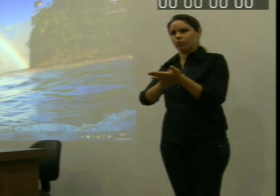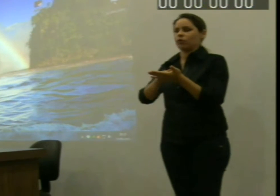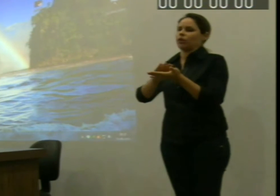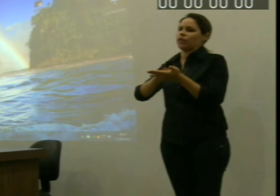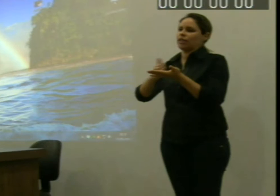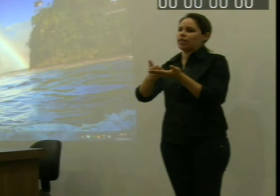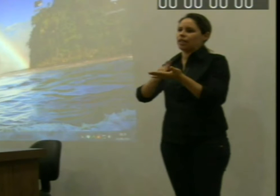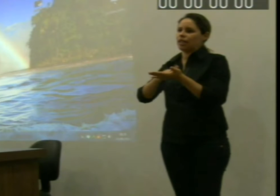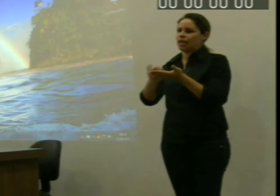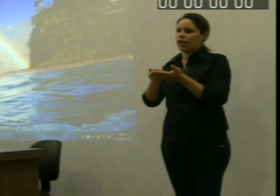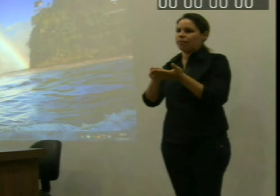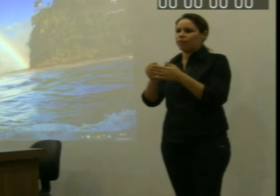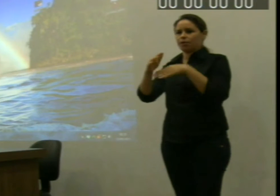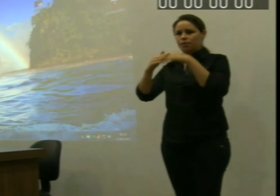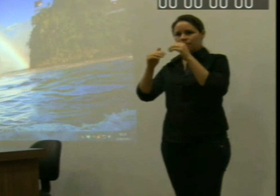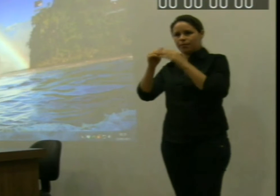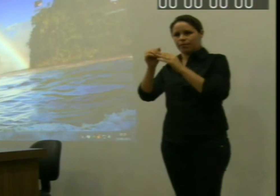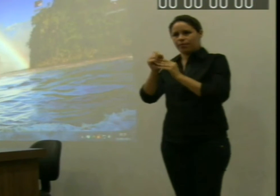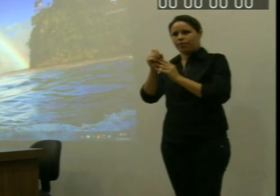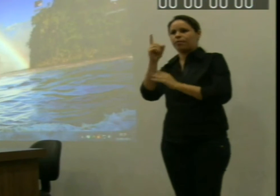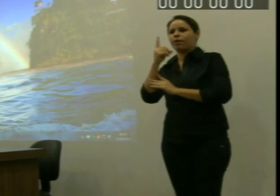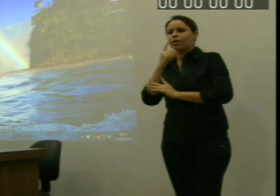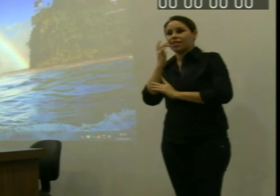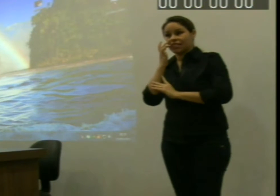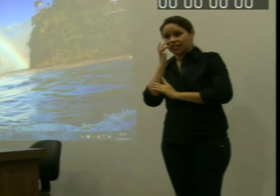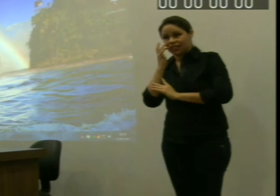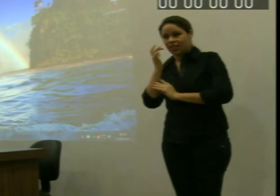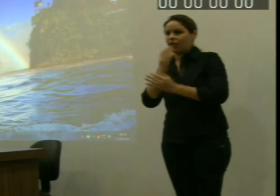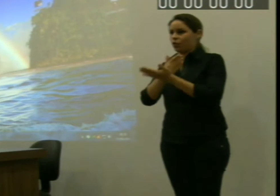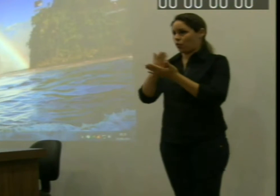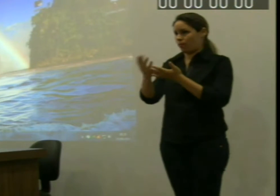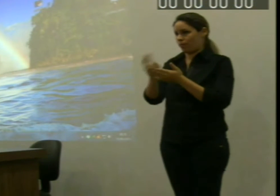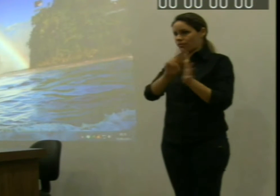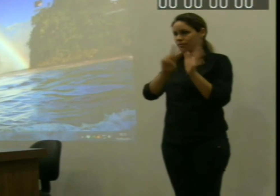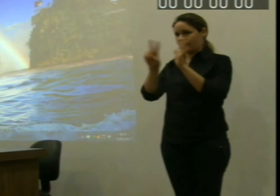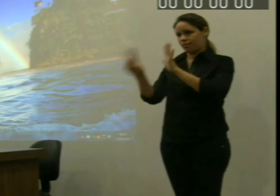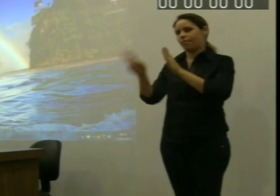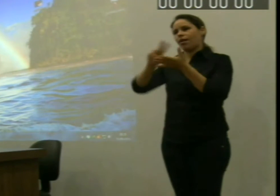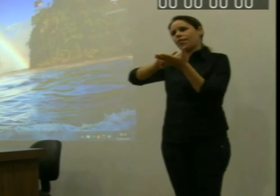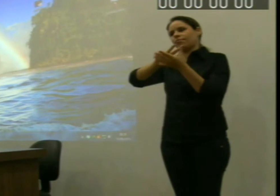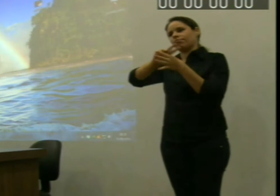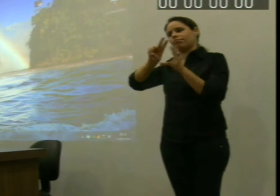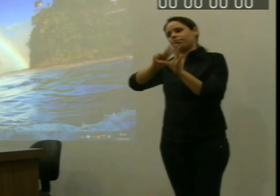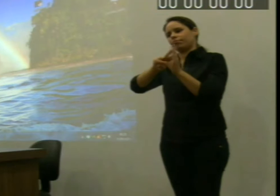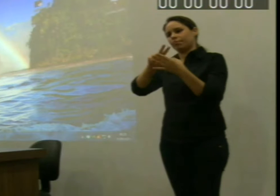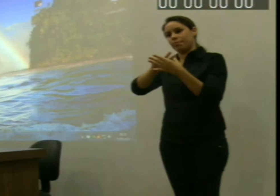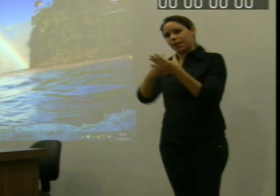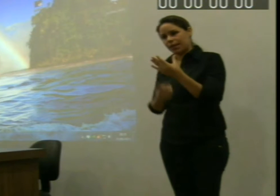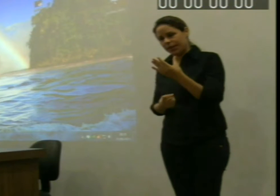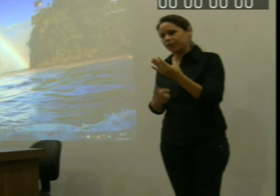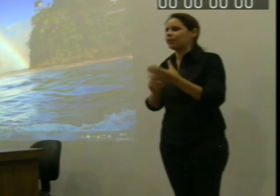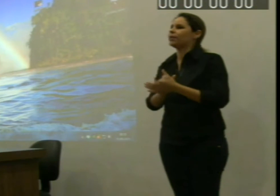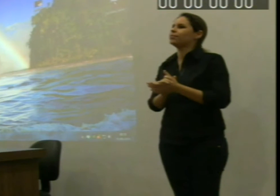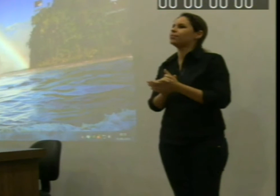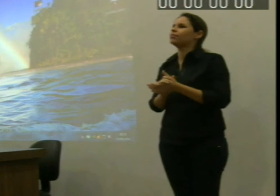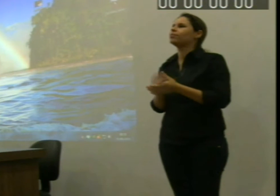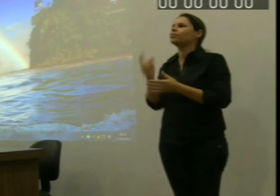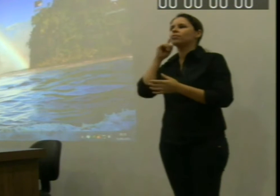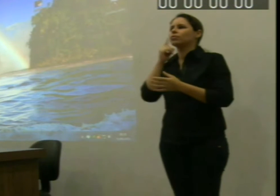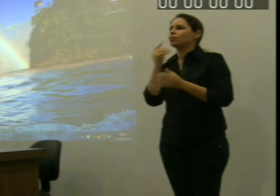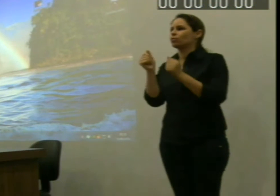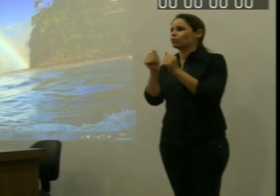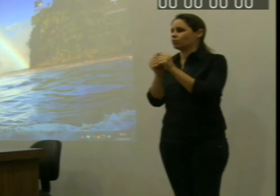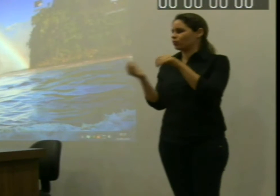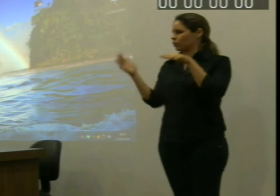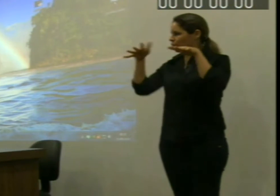iniciamos nesse momento a abertura da segunda semana bilindo surdos e ouvintes juntos pela inclusão com o objetivo